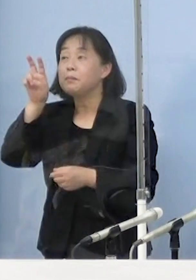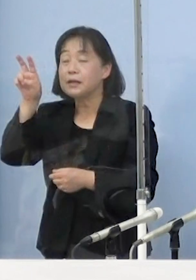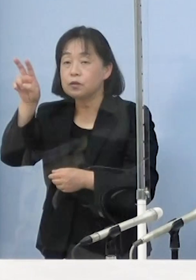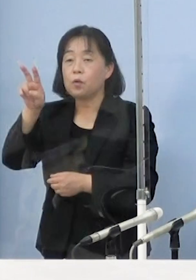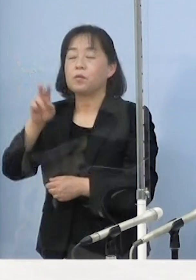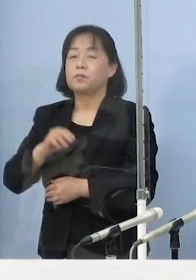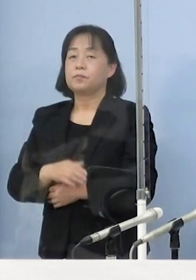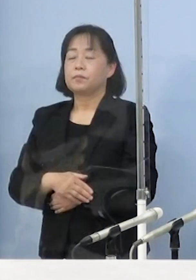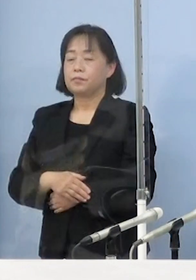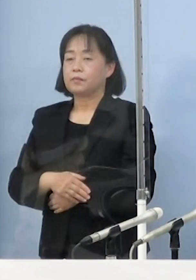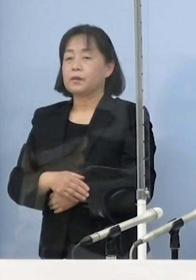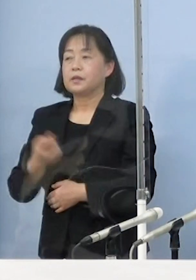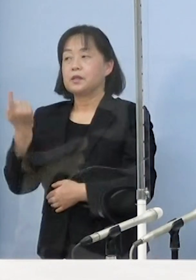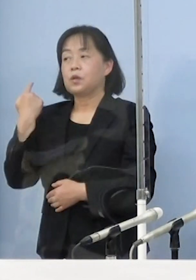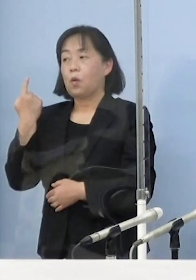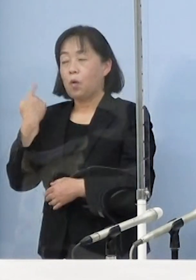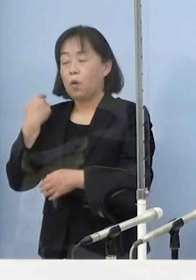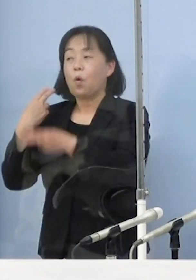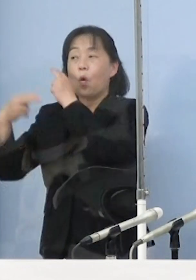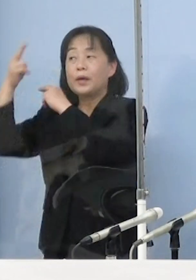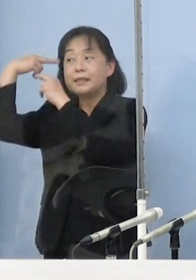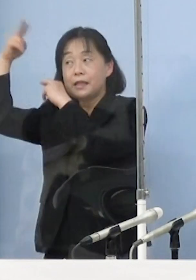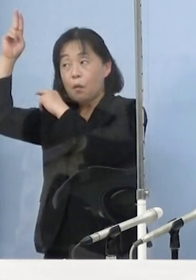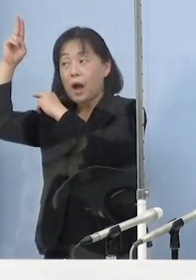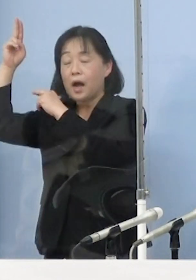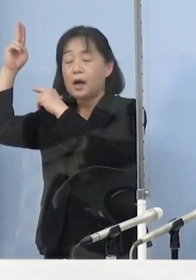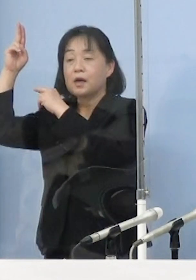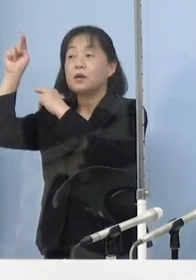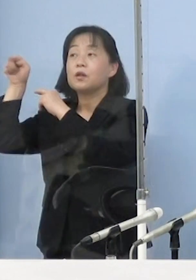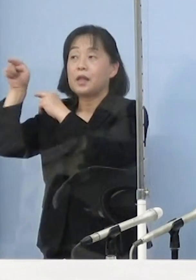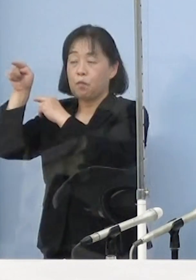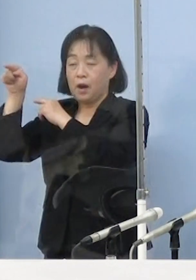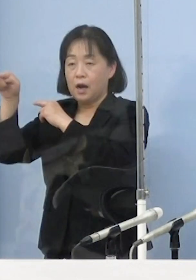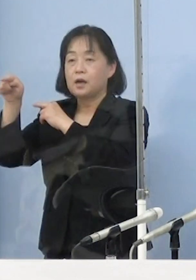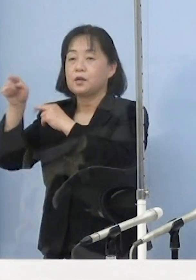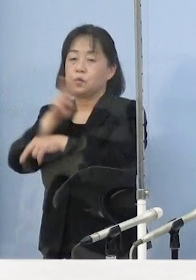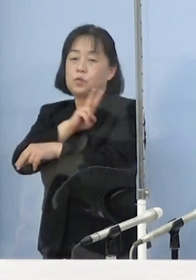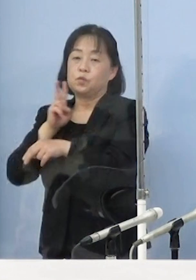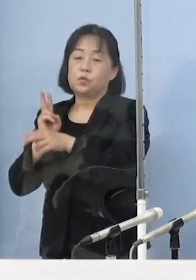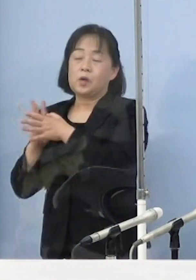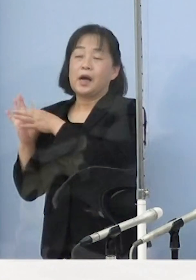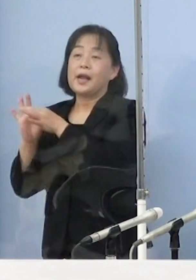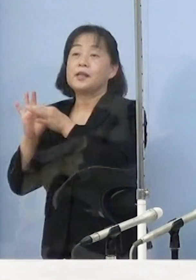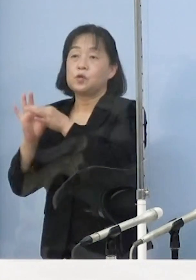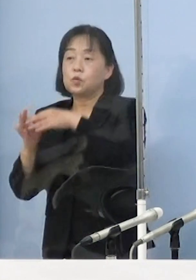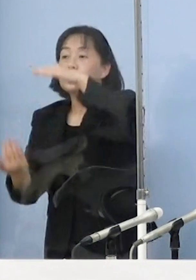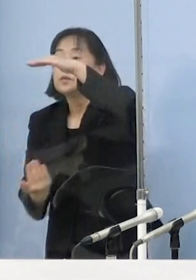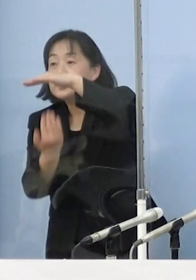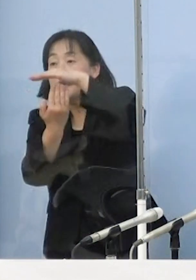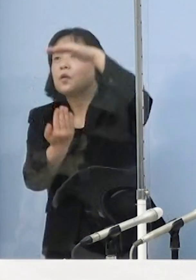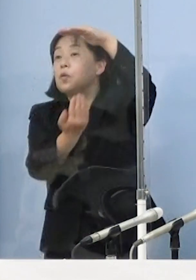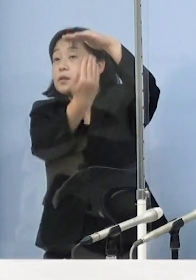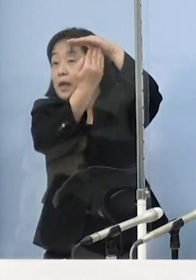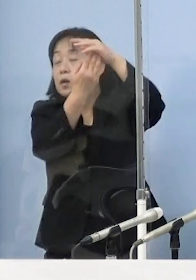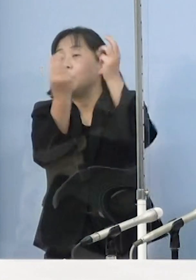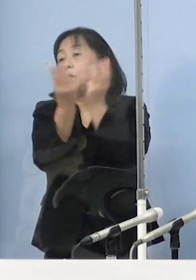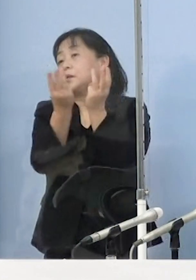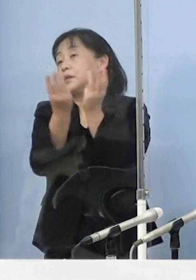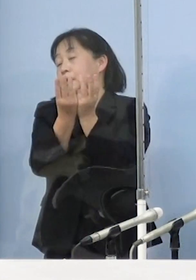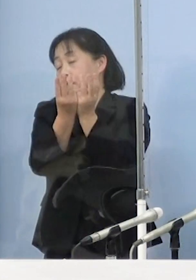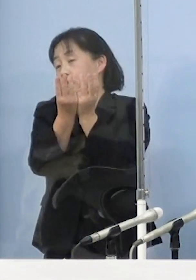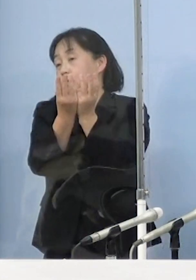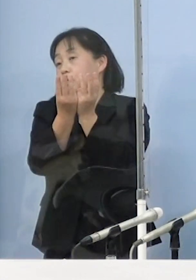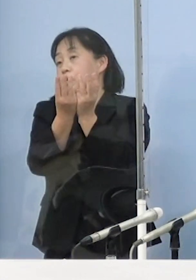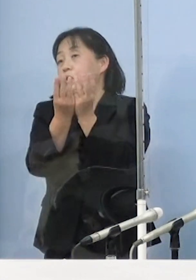と、昨日は沖縄県で2日連続過去最多を更新、